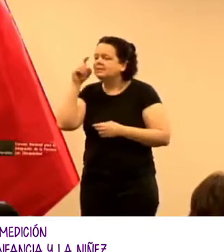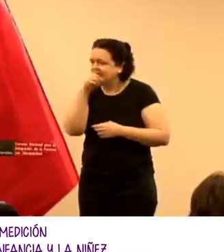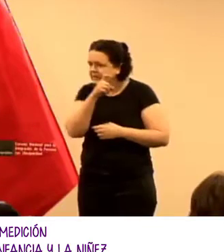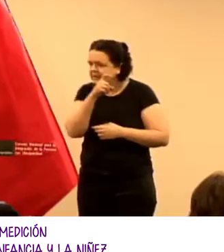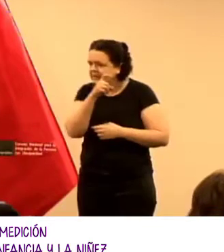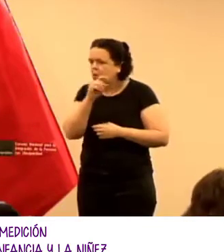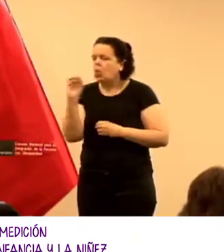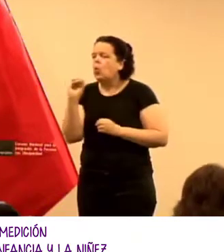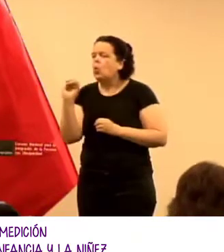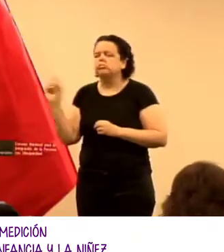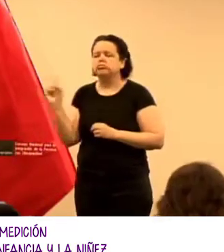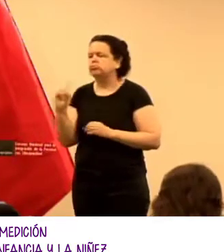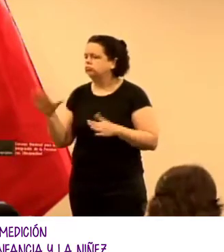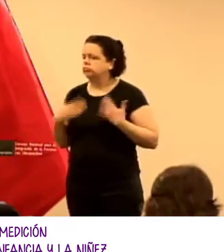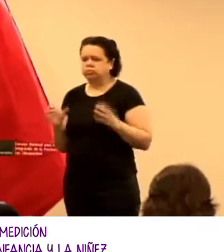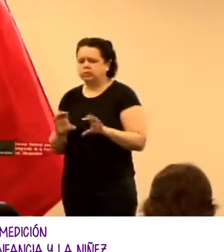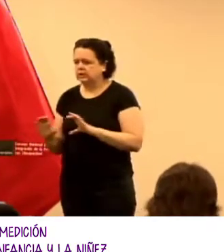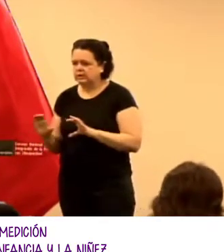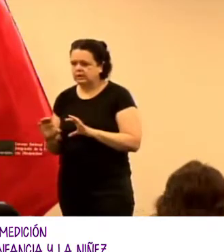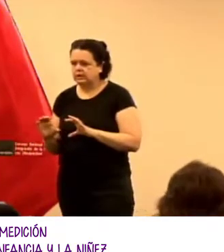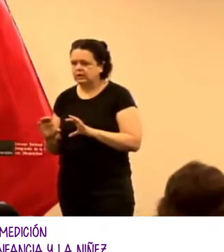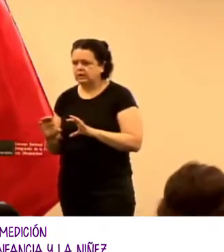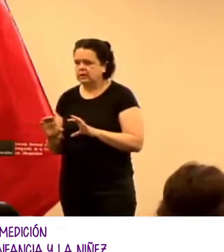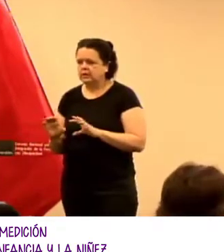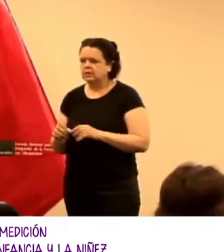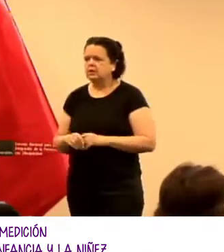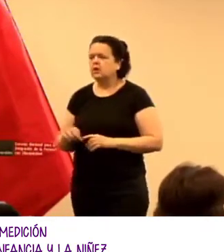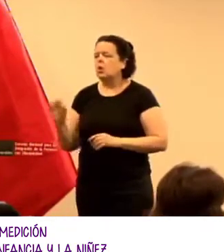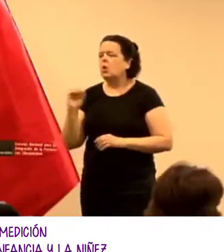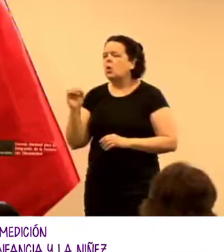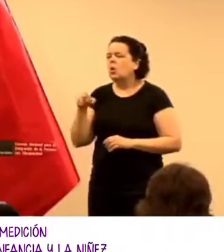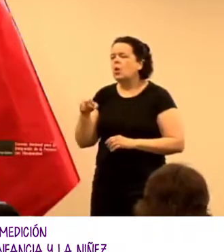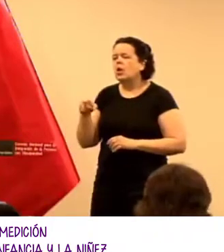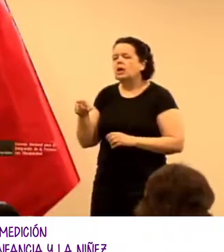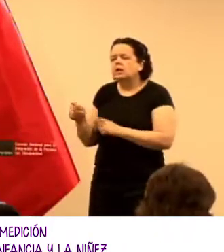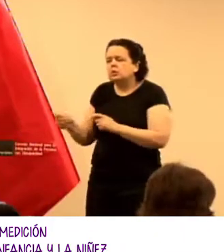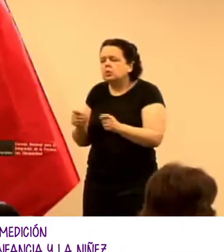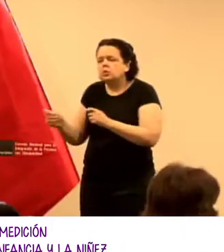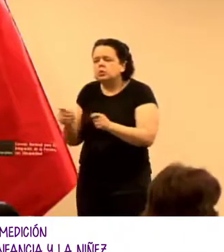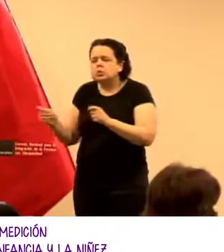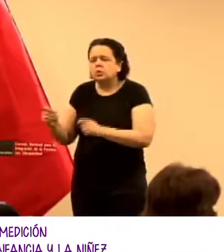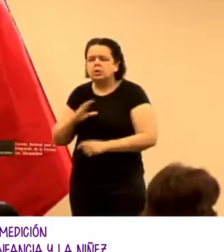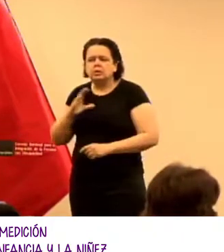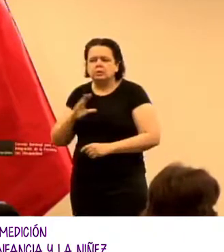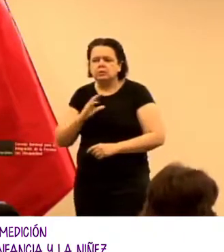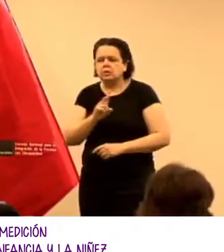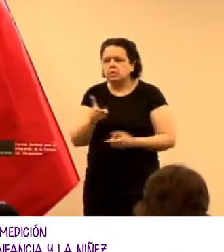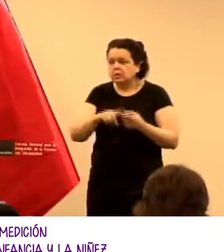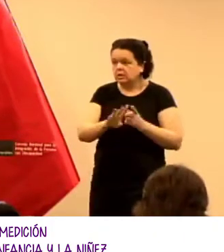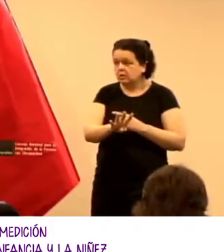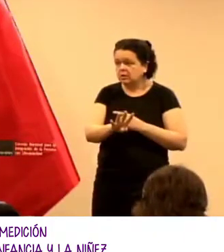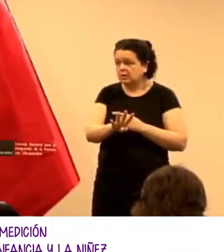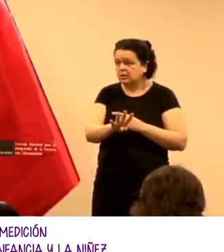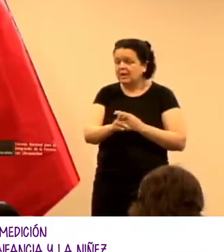o no puede hacerlo, o en el caso de control de comportamiento de niños de 2 a 4 años, más o